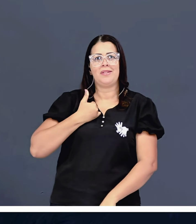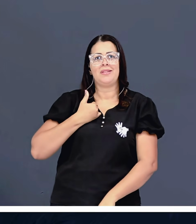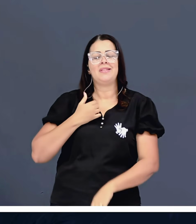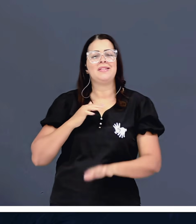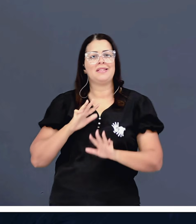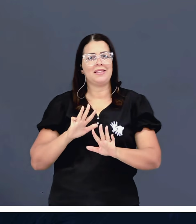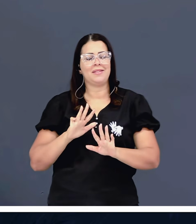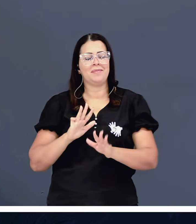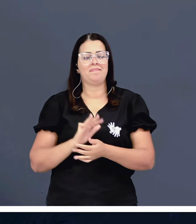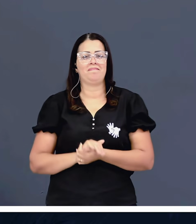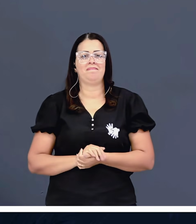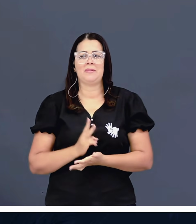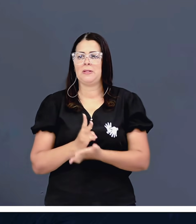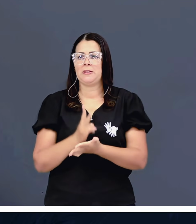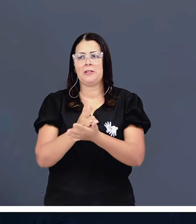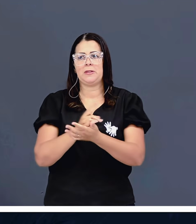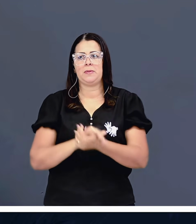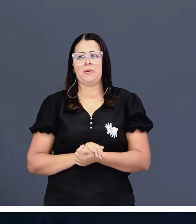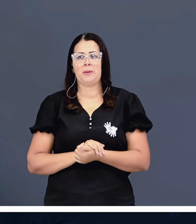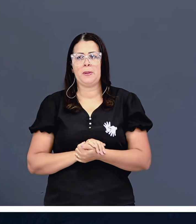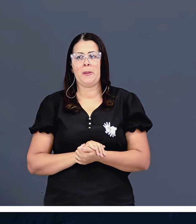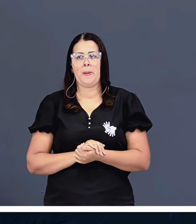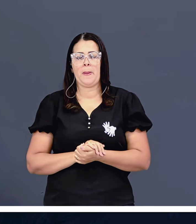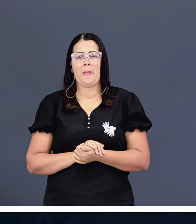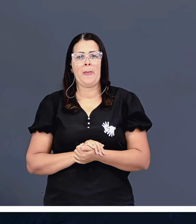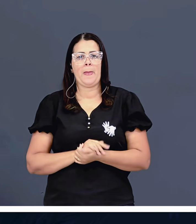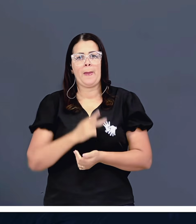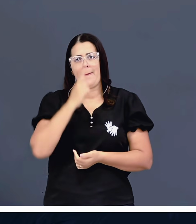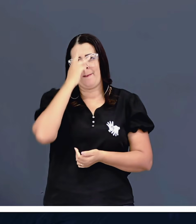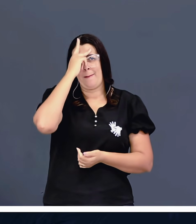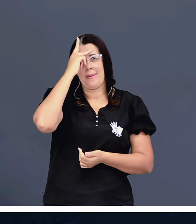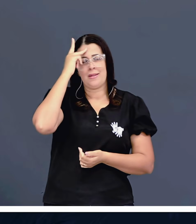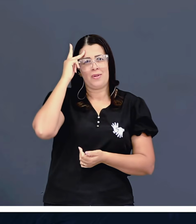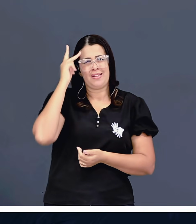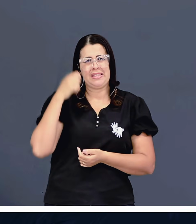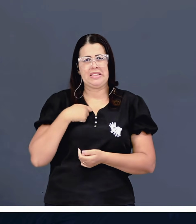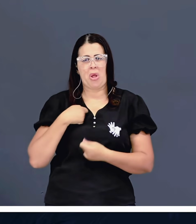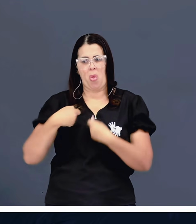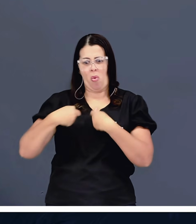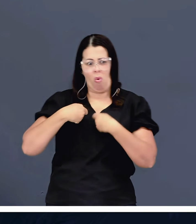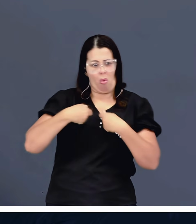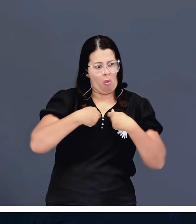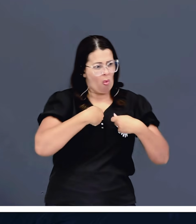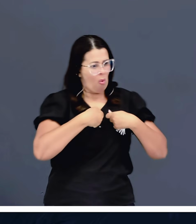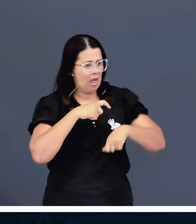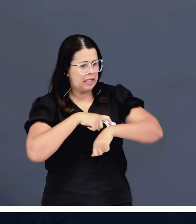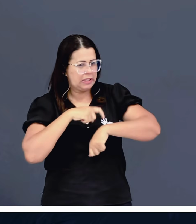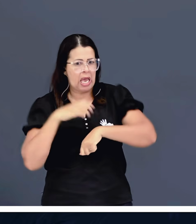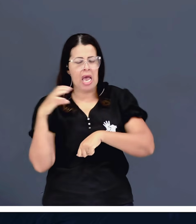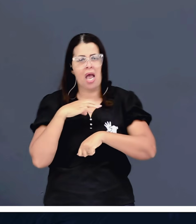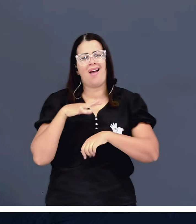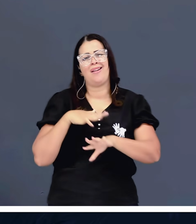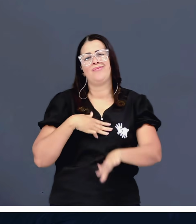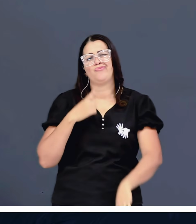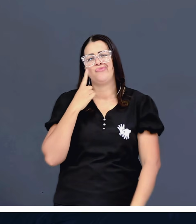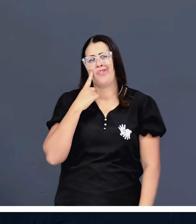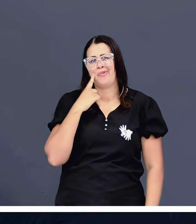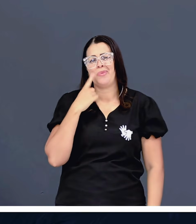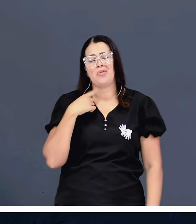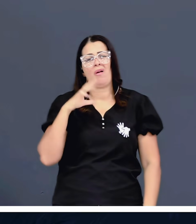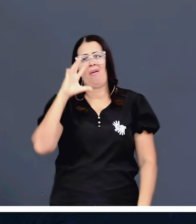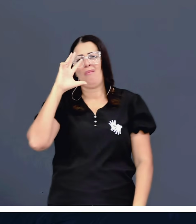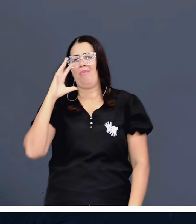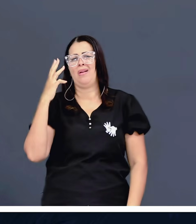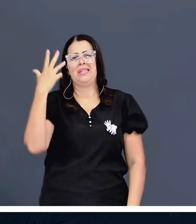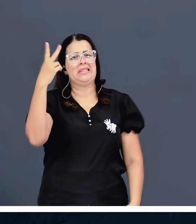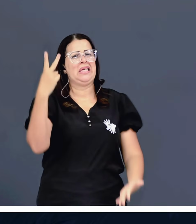certo, fruto no tempo certo. Essa pessoa não é pressionada pelo tempo. Irmãos, eu já vi pessoas tomarem